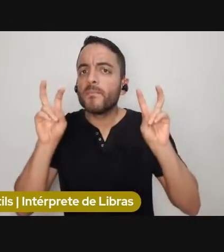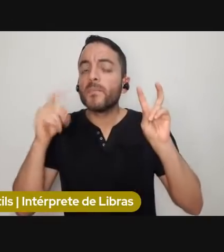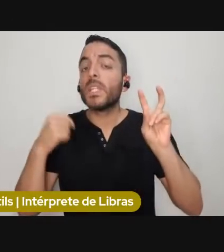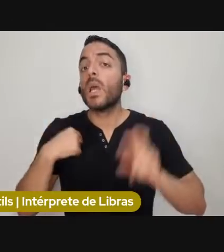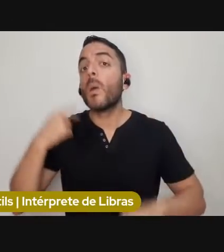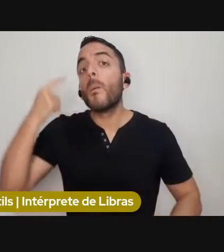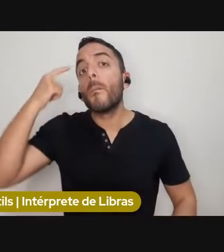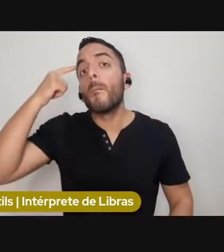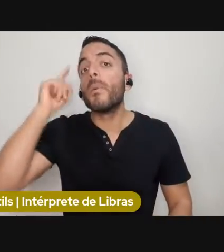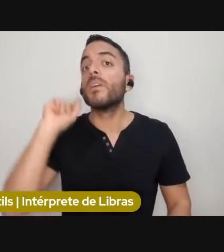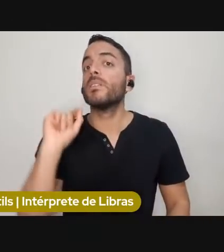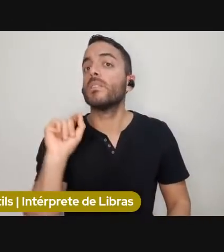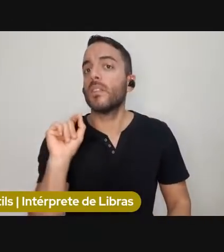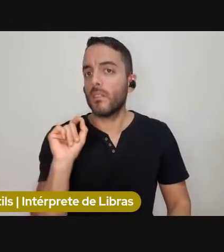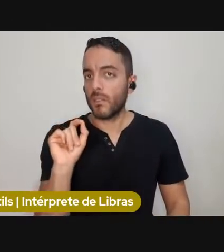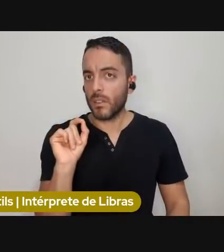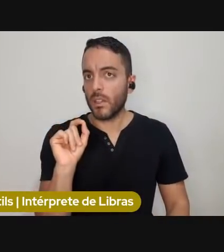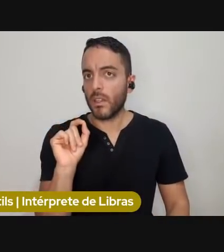enfim,